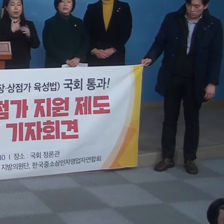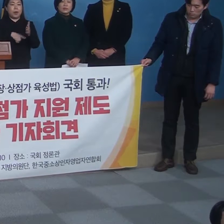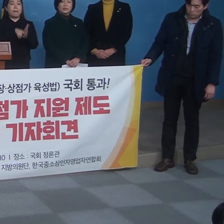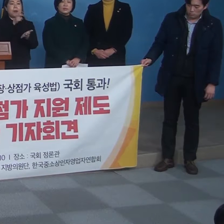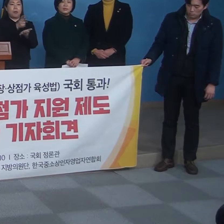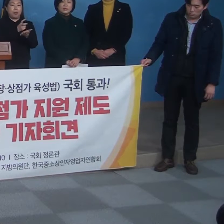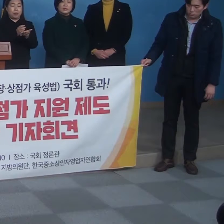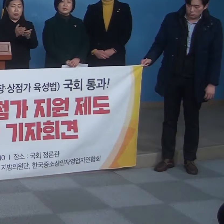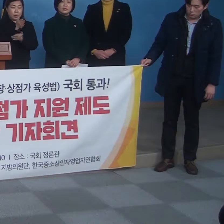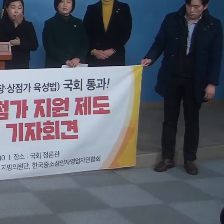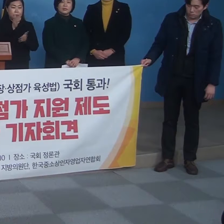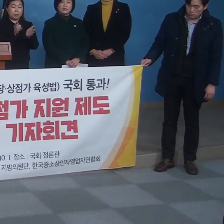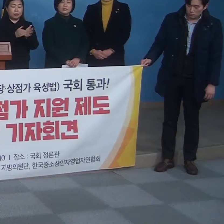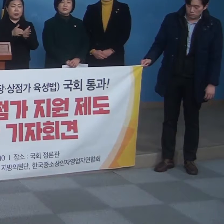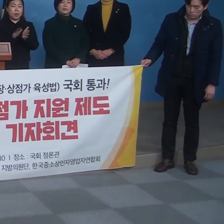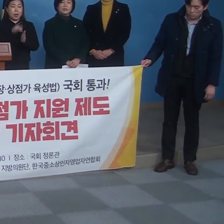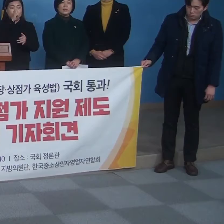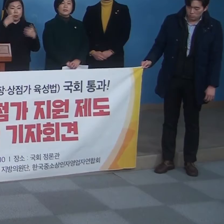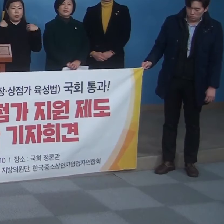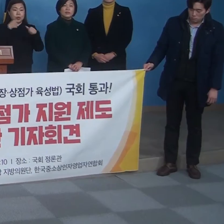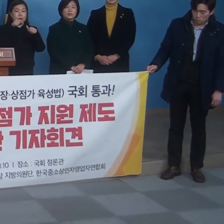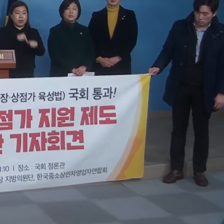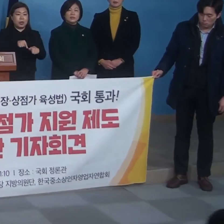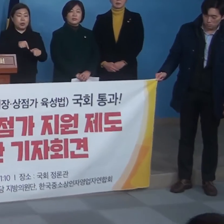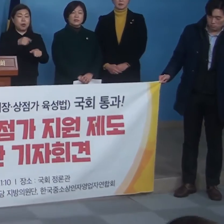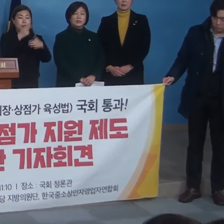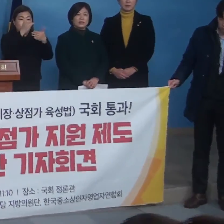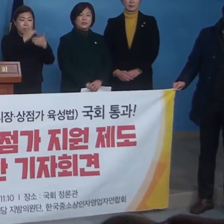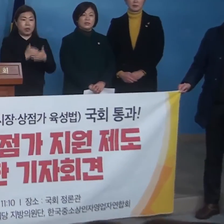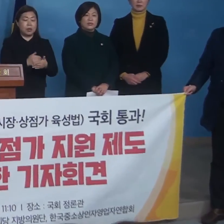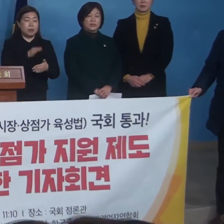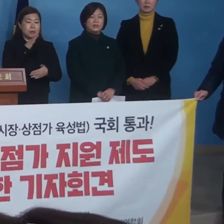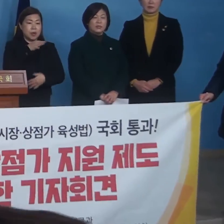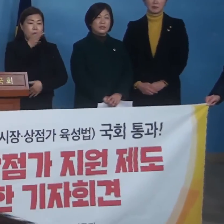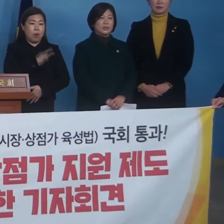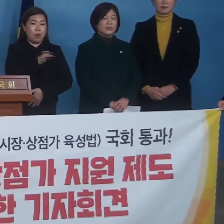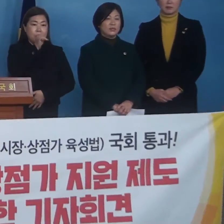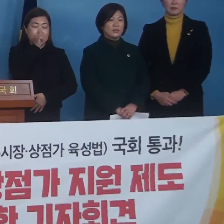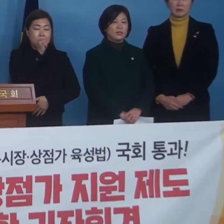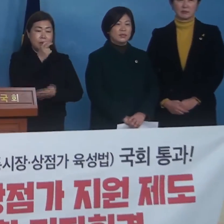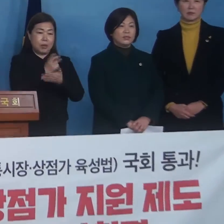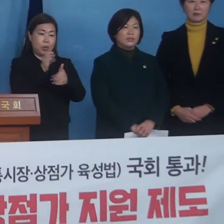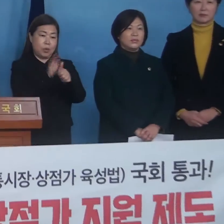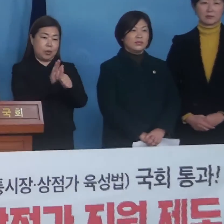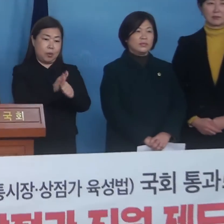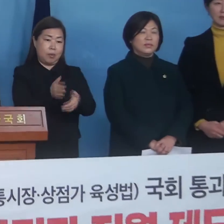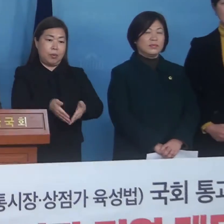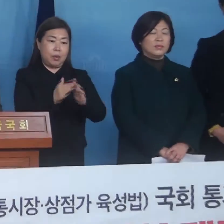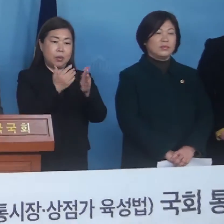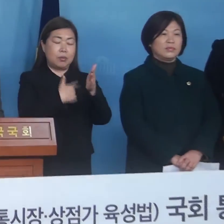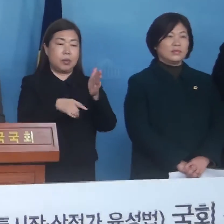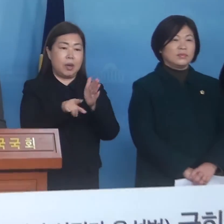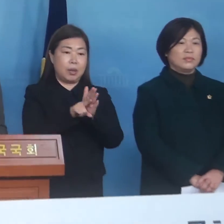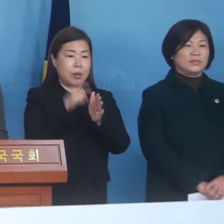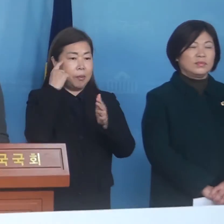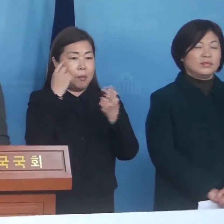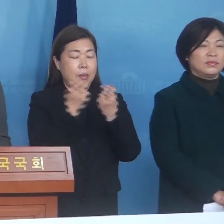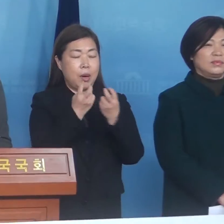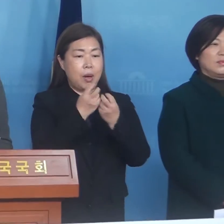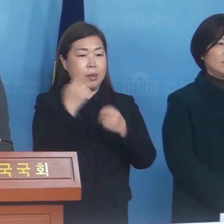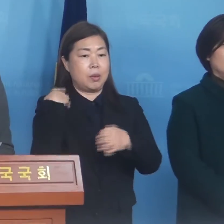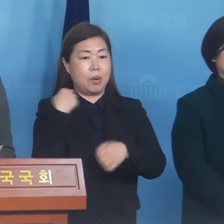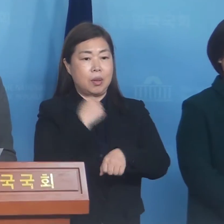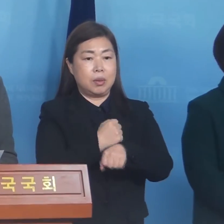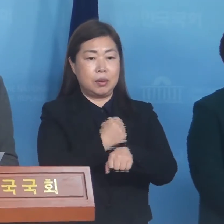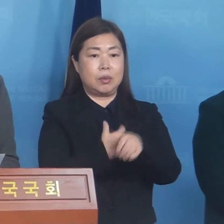법안입니다. 정부의 시행령 개정 과정에서 보다 실효성 있는 지원 제도를 마련하기 위한 방안과 역할을